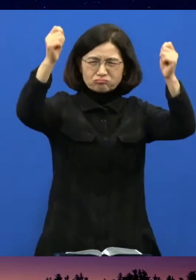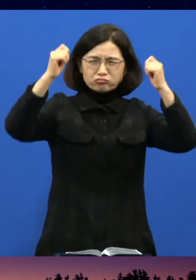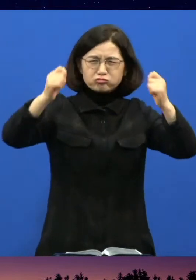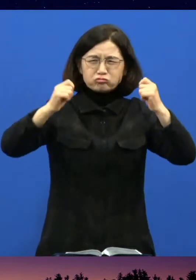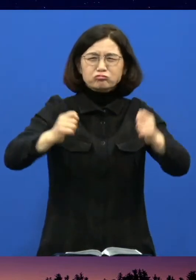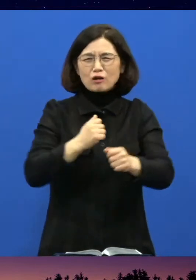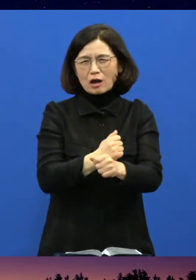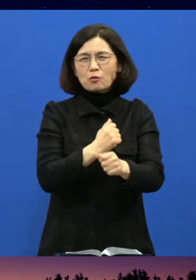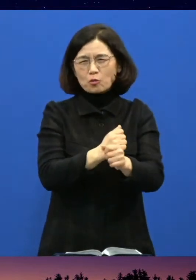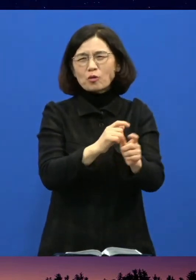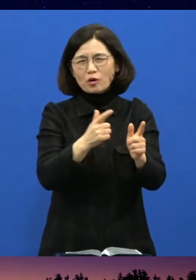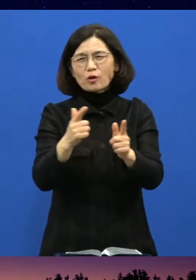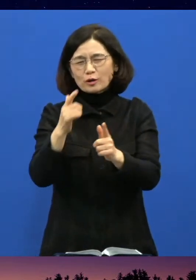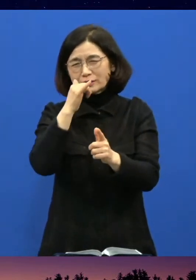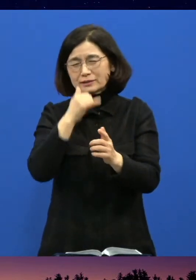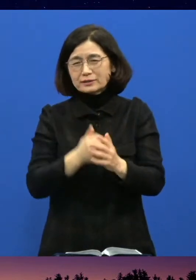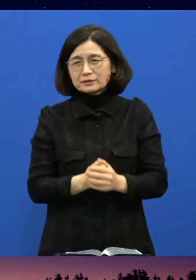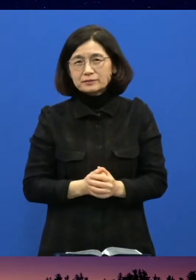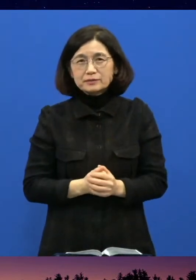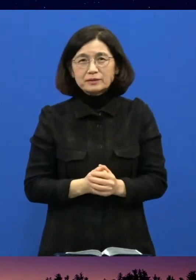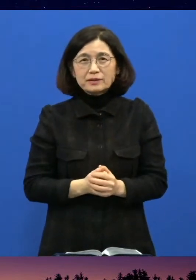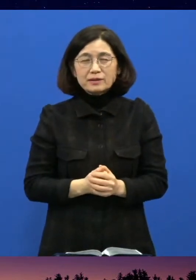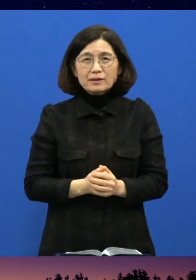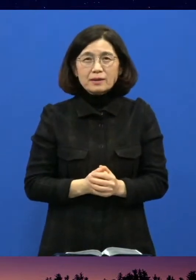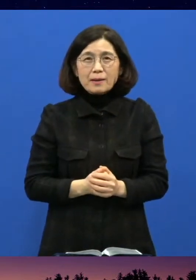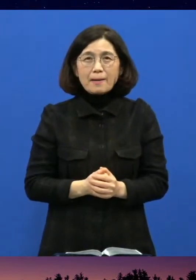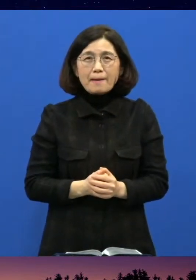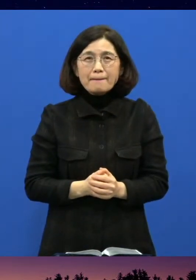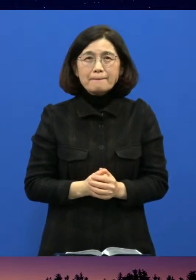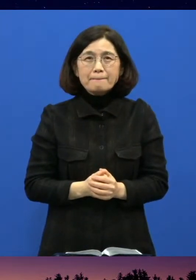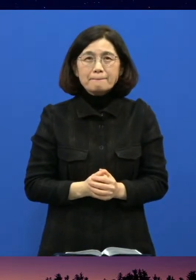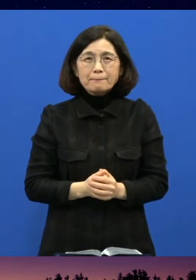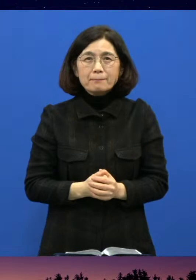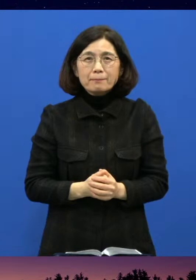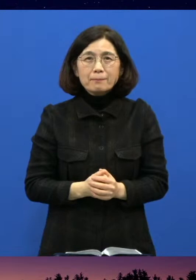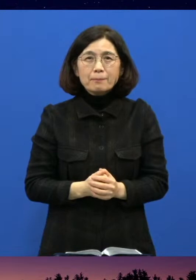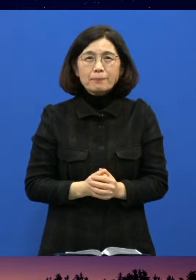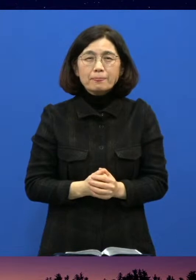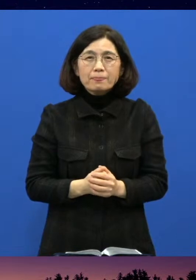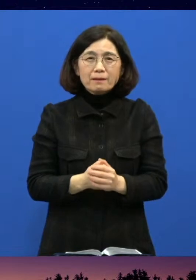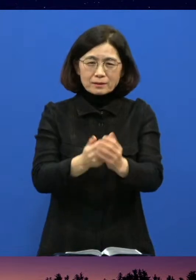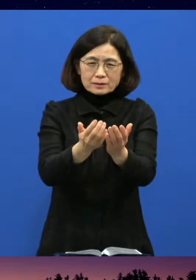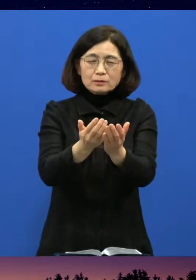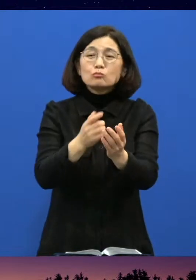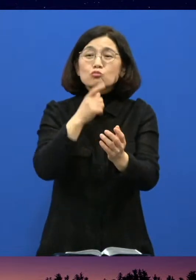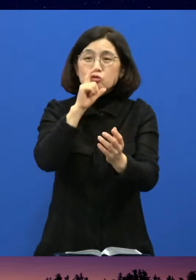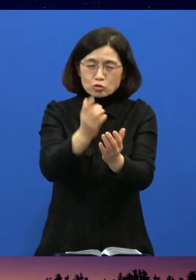그러면 날 이게 물 떠다 놓고 하나요? 안 해요. 100일 기도하다 끝내요.